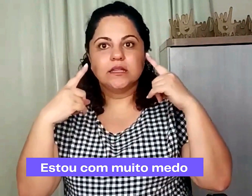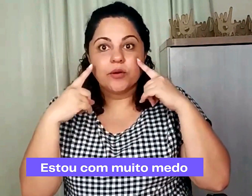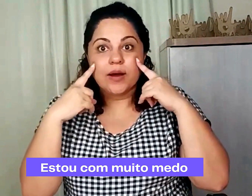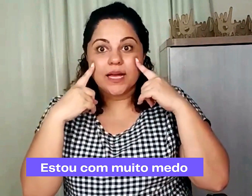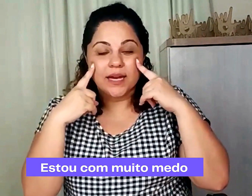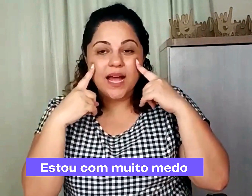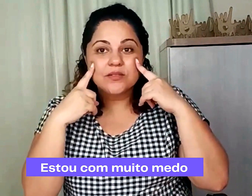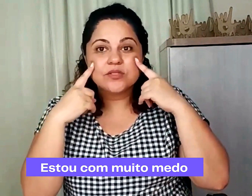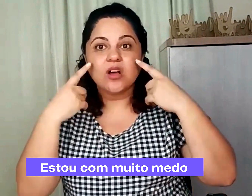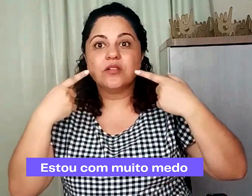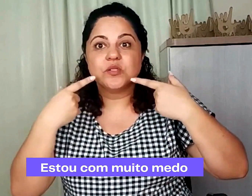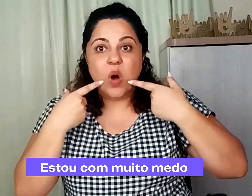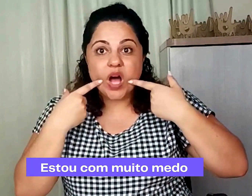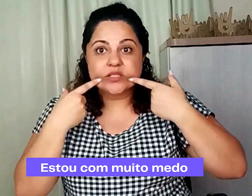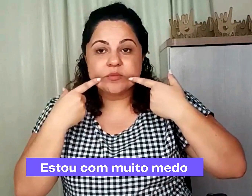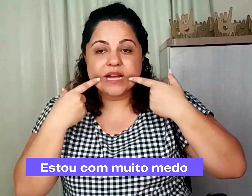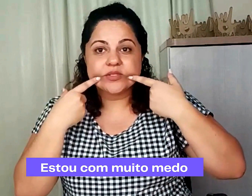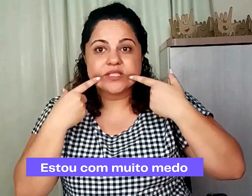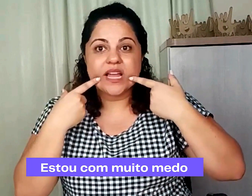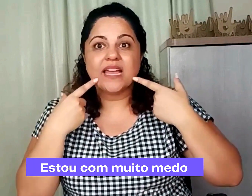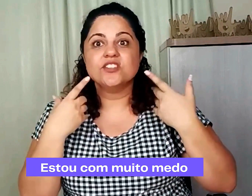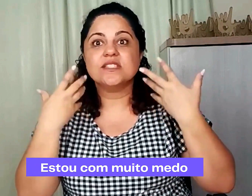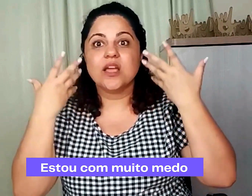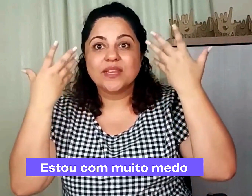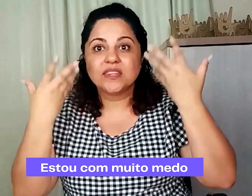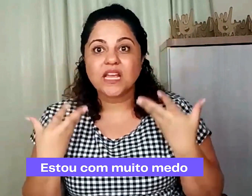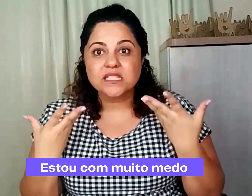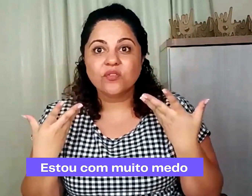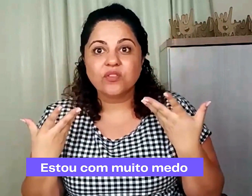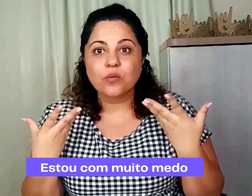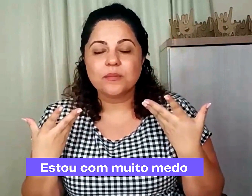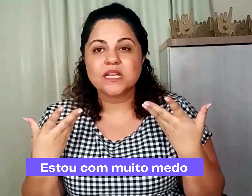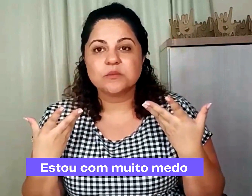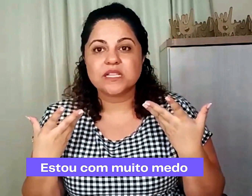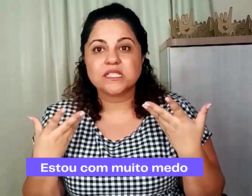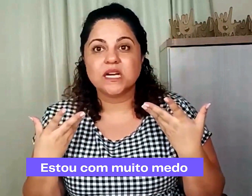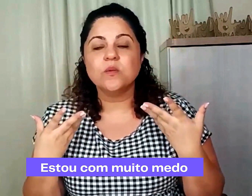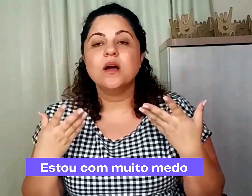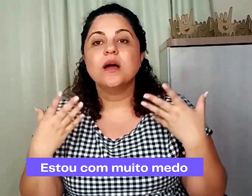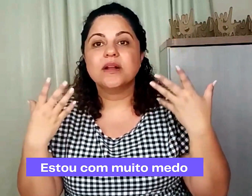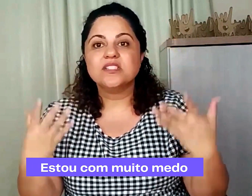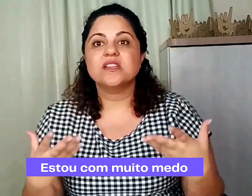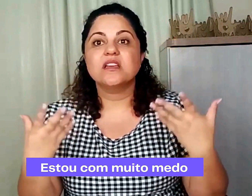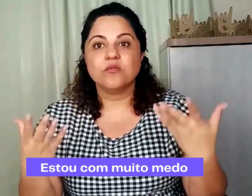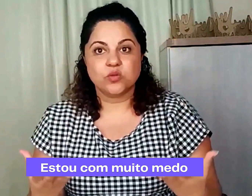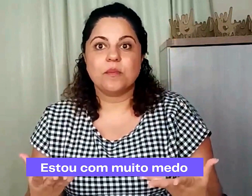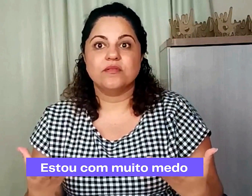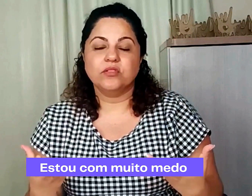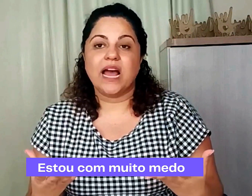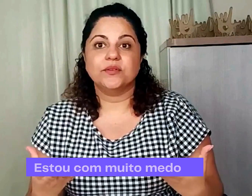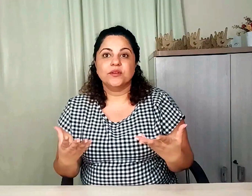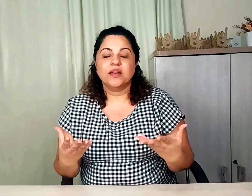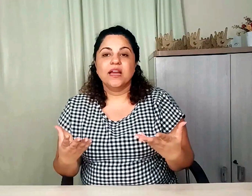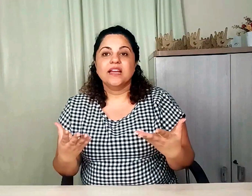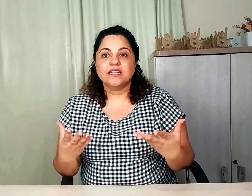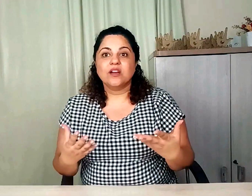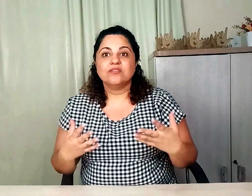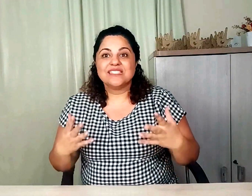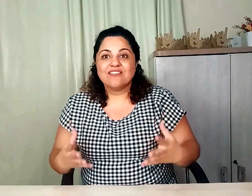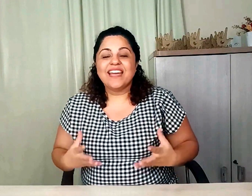então eu arregalo os olhos, mostro mais os dentes e eu intensifico a minha expressão para dizer que eu estou apavorado. Então você